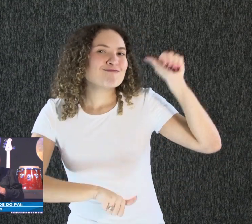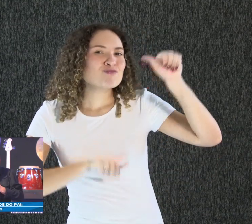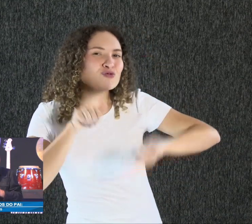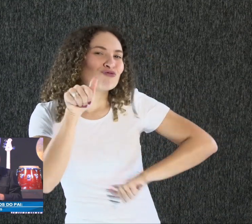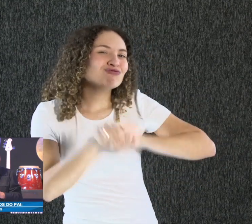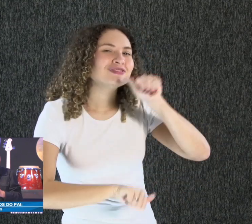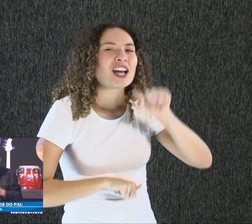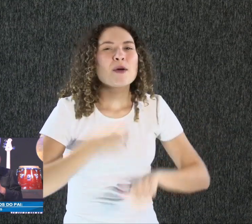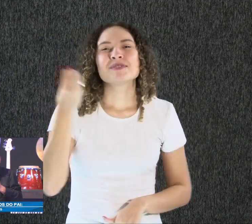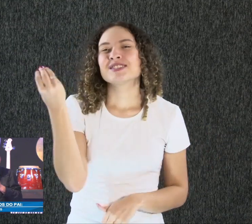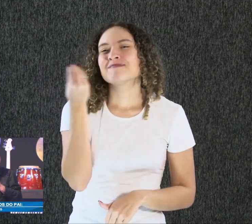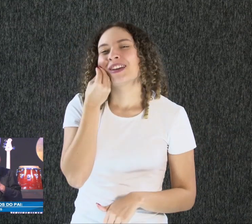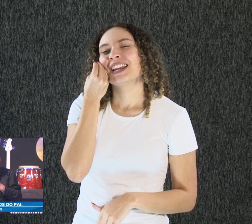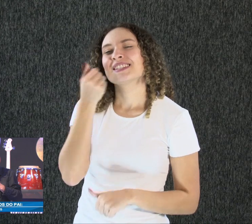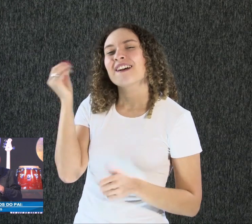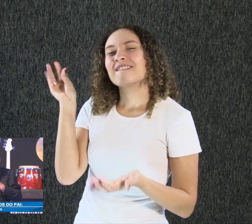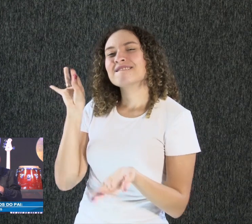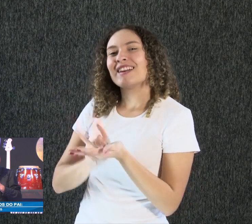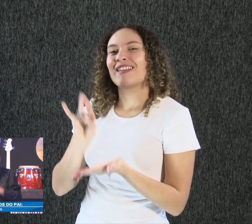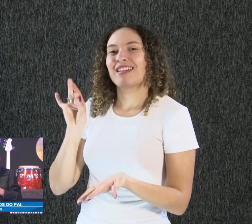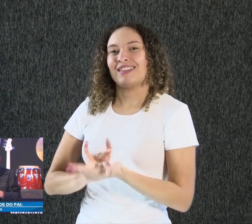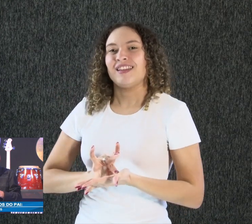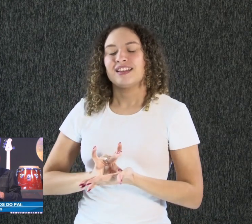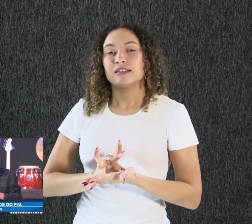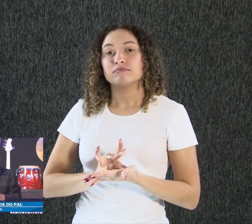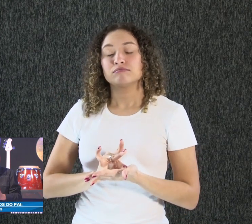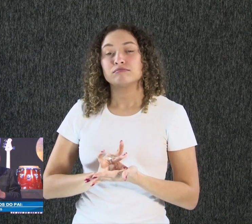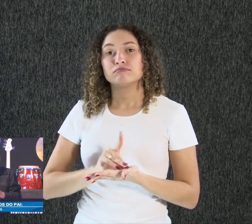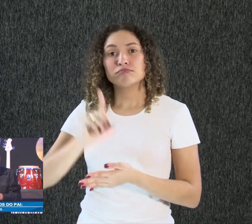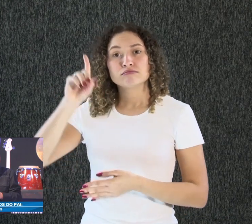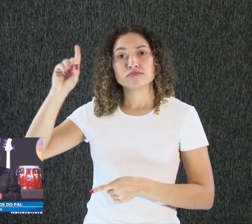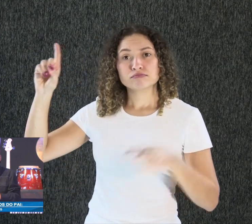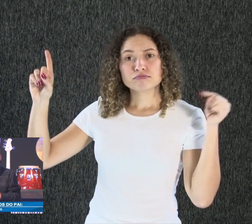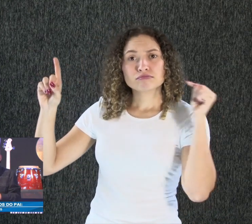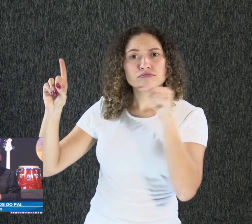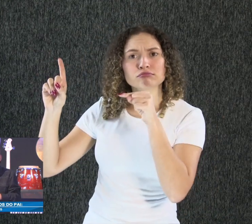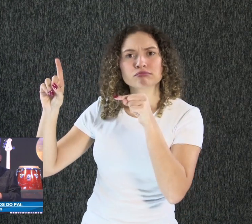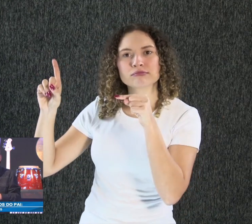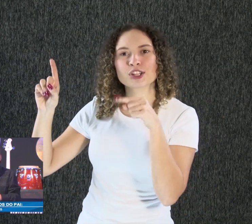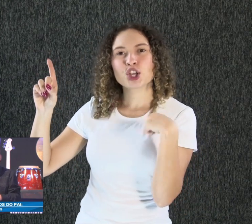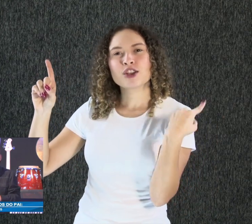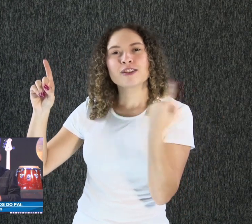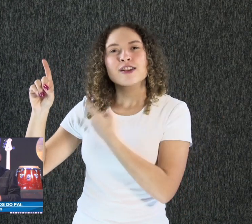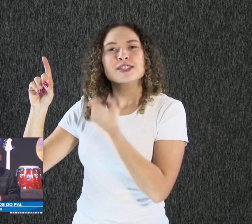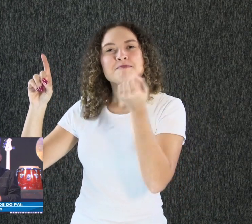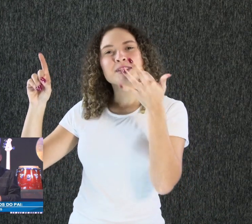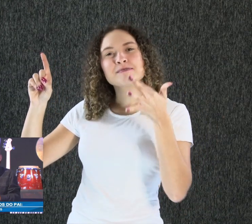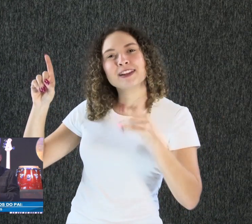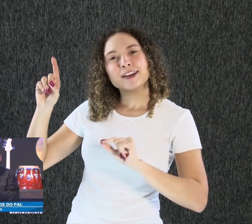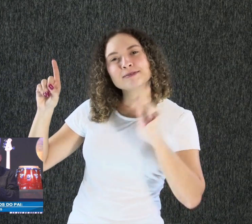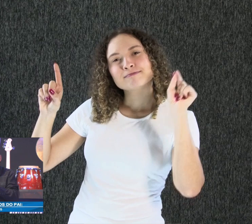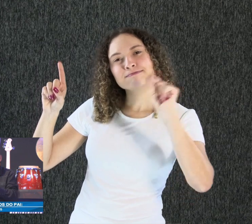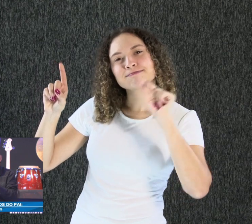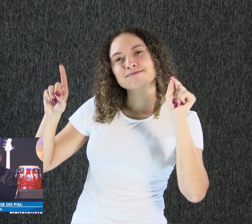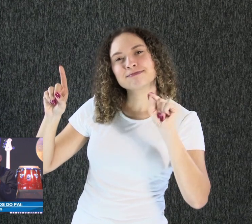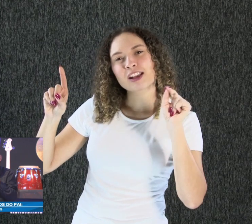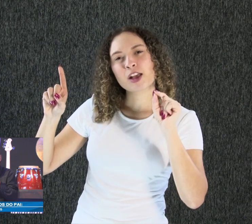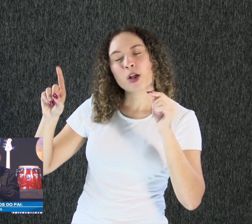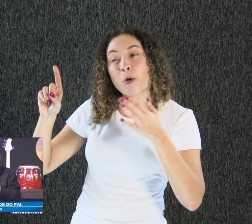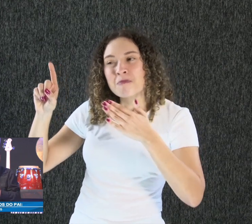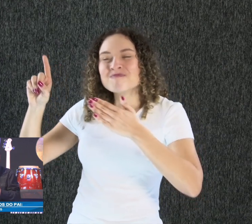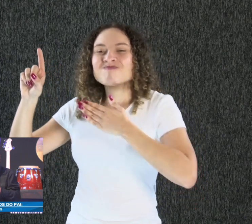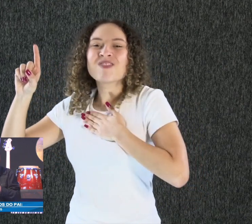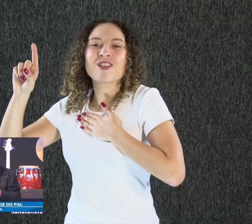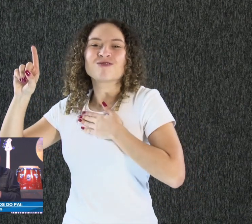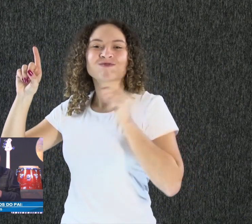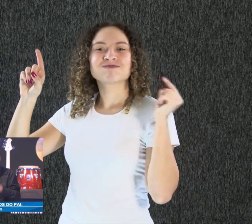nascer de novo, ter uma real experiência com o Senhor. E esse Deus que nós estamos falando é o nosso